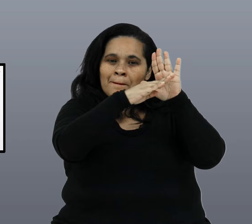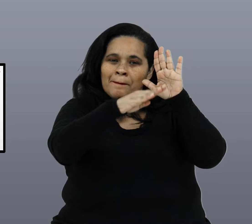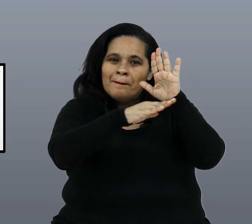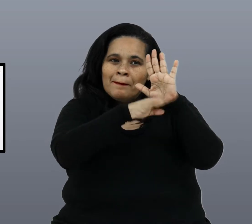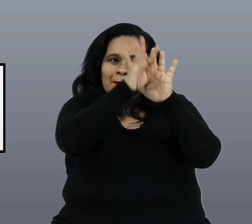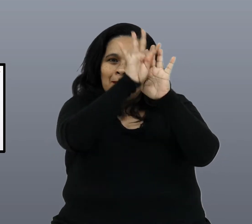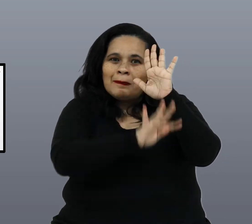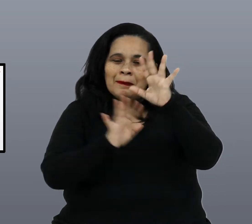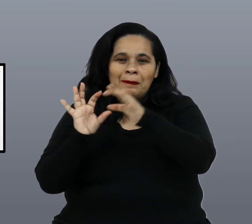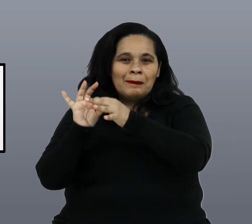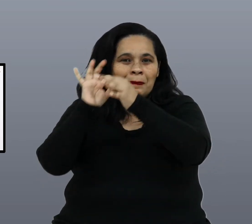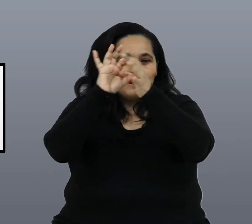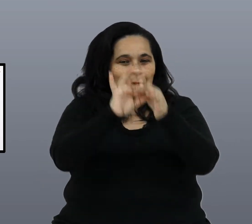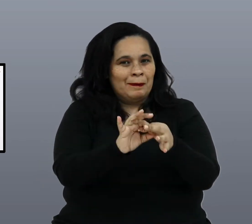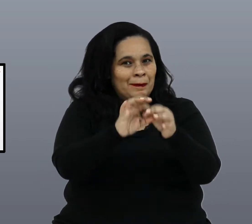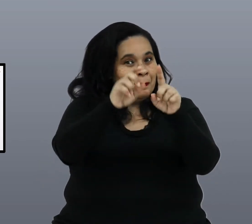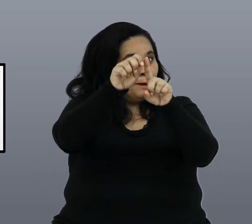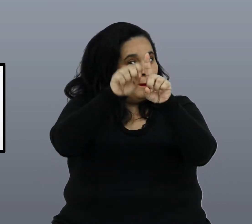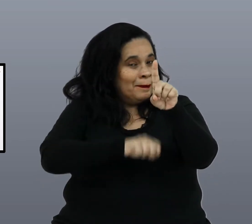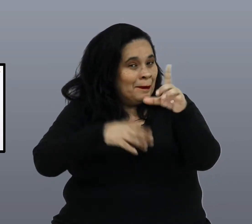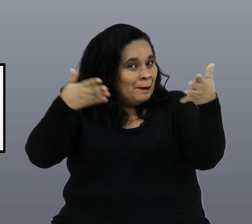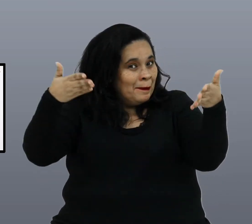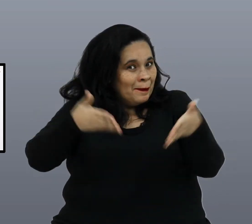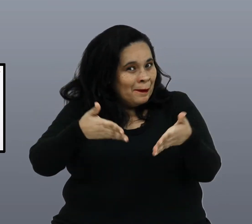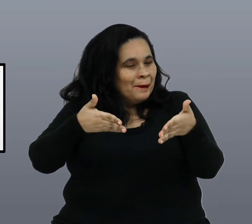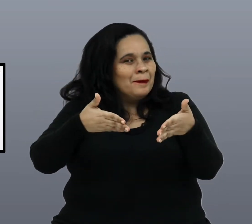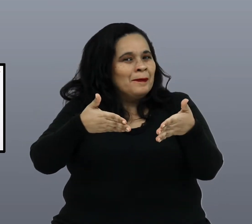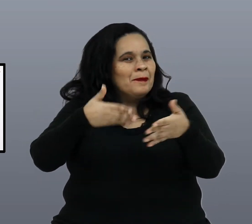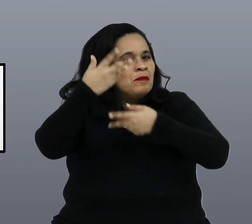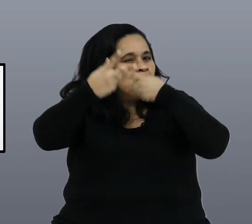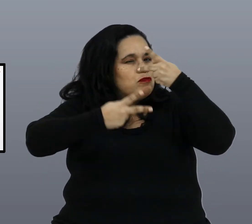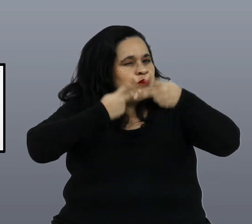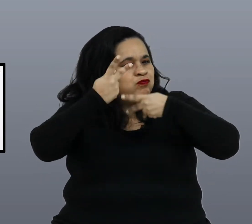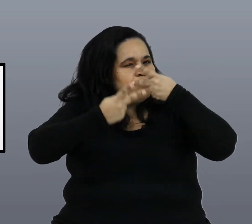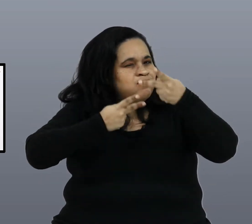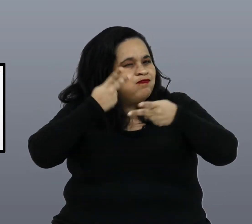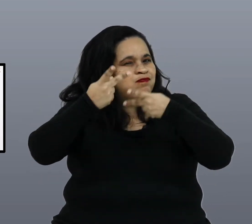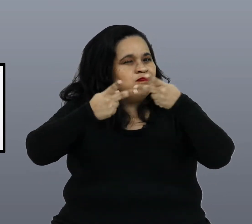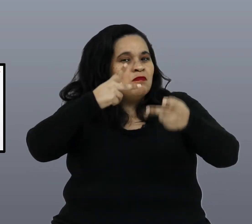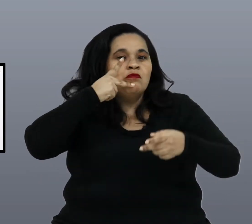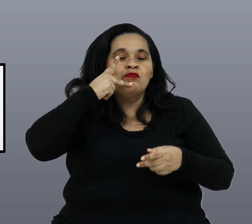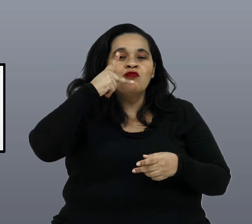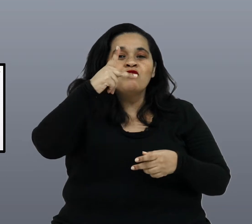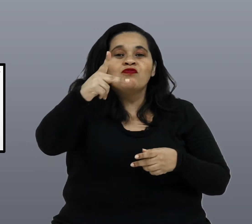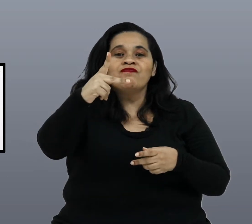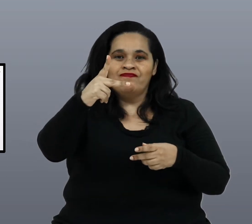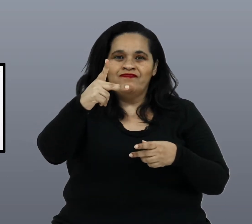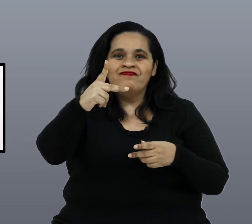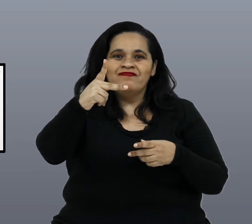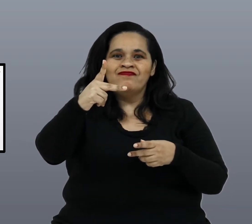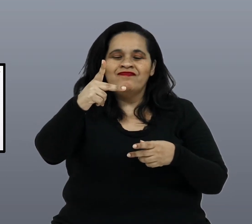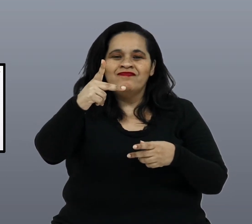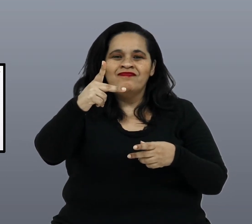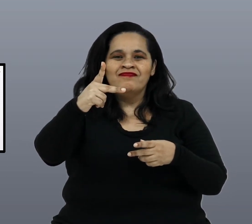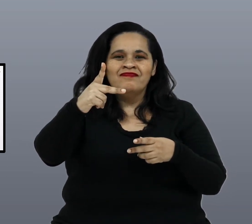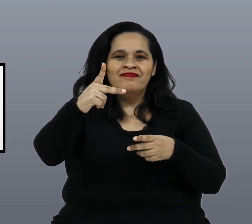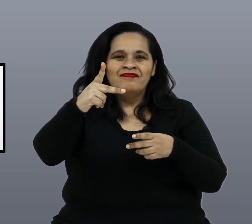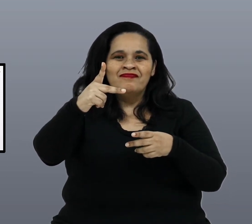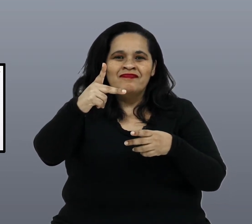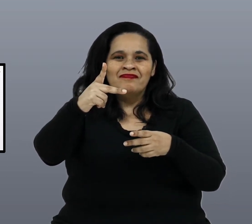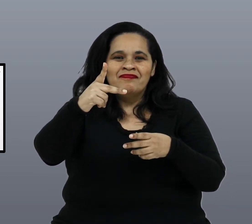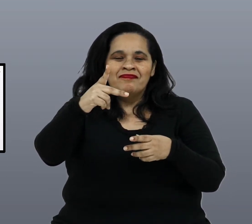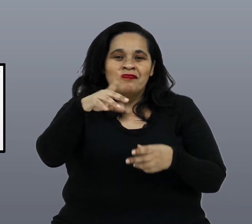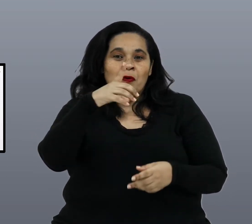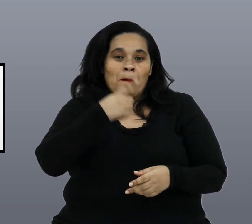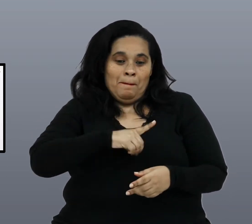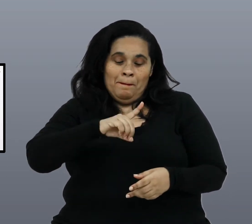Contexto desse mês, nós estamos falando sobre as profecias do livro do profeta Daniel. Já tivemos